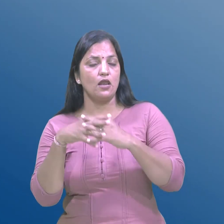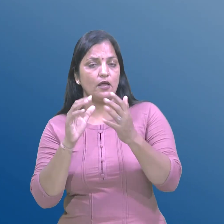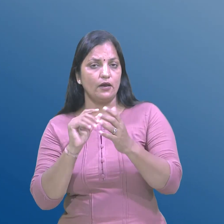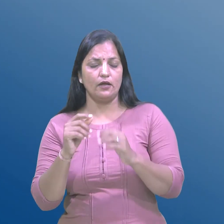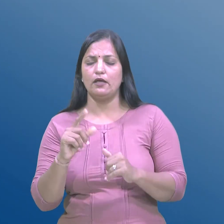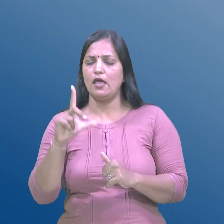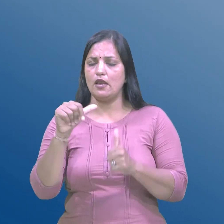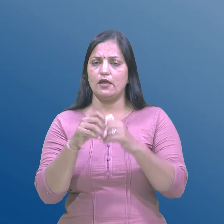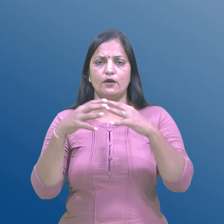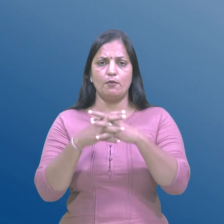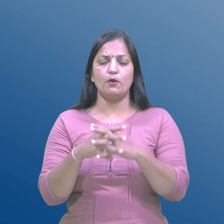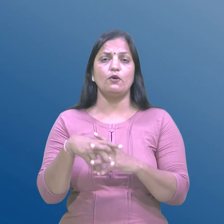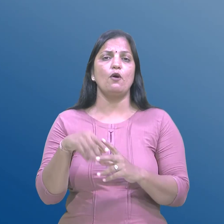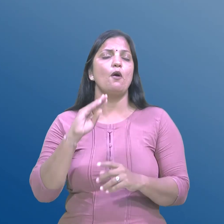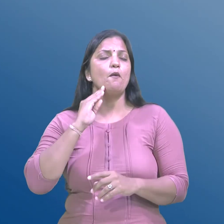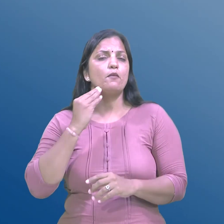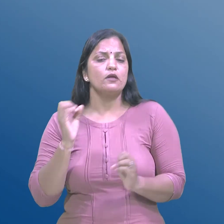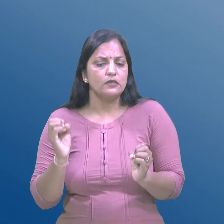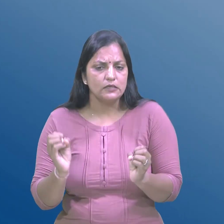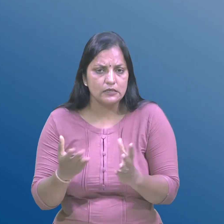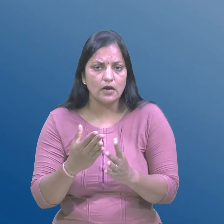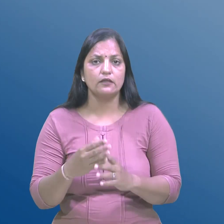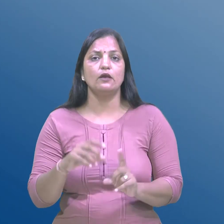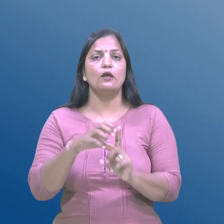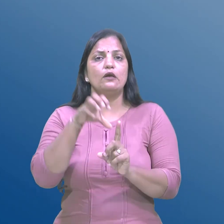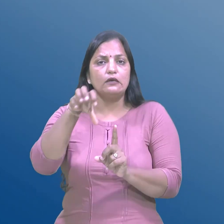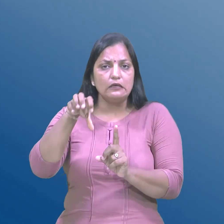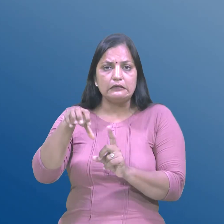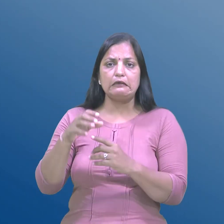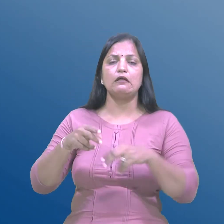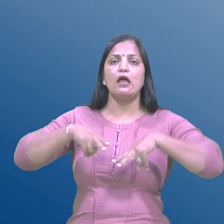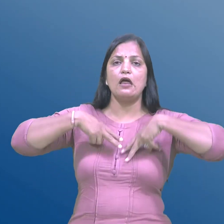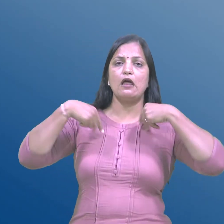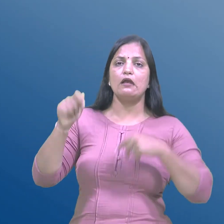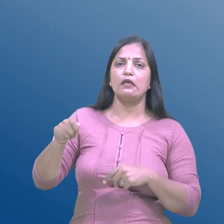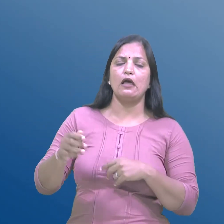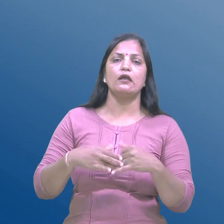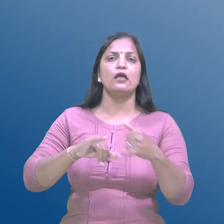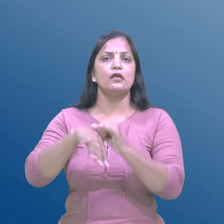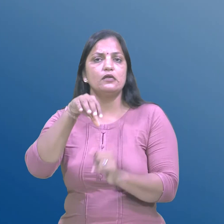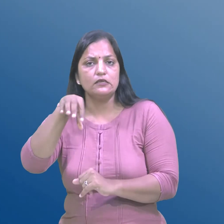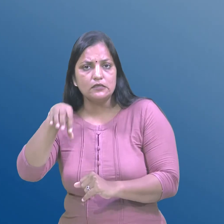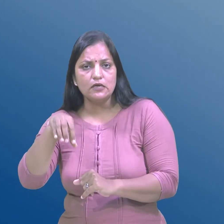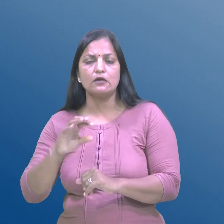તારીખે અને ત્યારથી જિલ્લાની કોઈ પણ અદાલત કે રાજ્ય સરકાર દ્વારા જાહેર